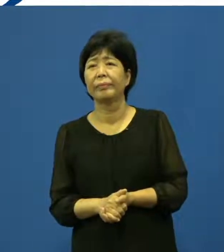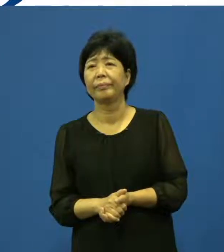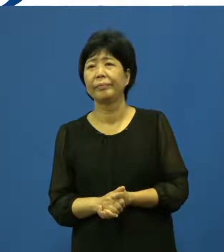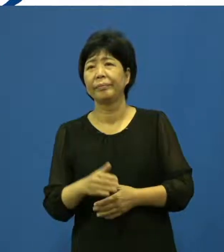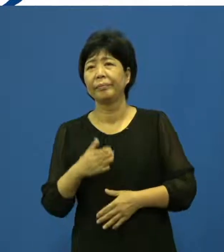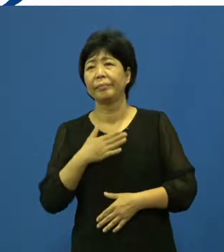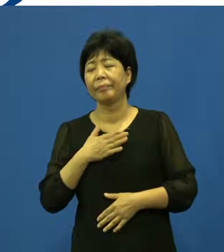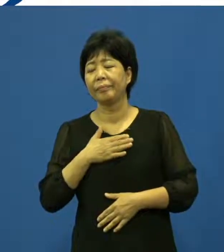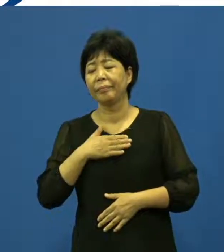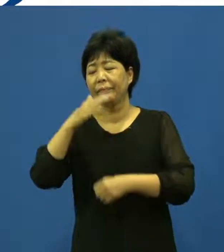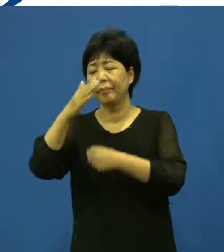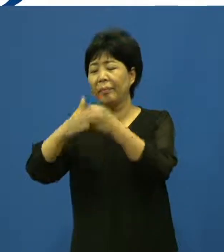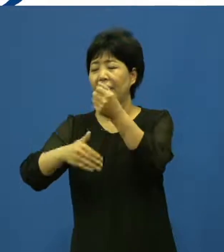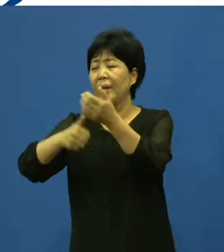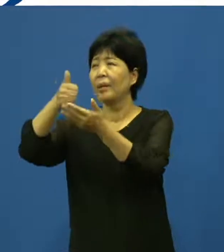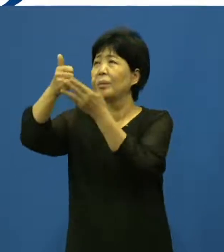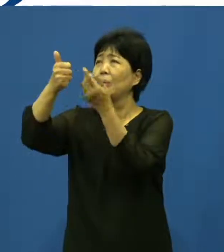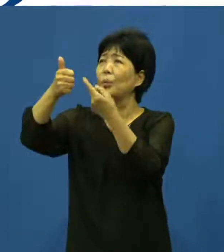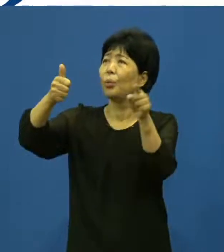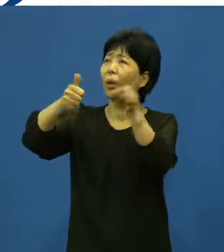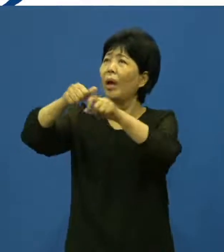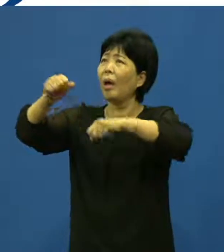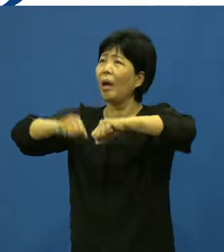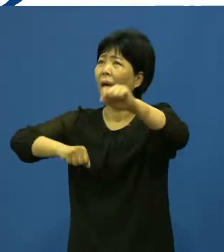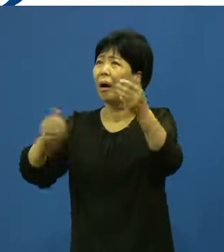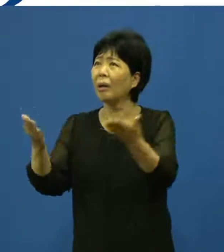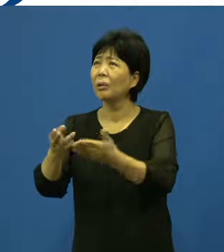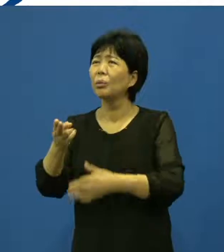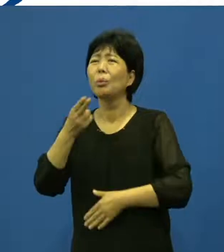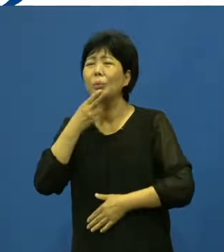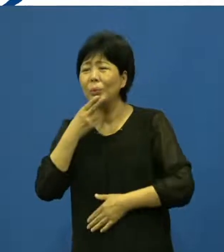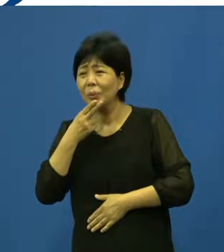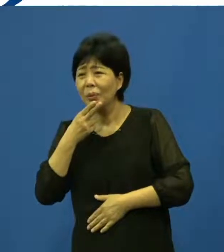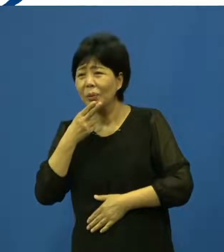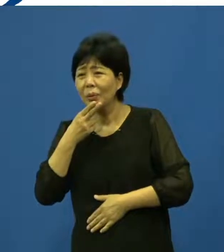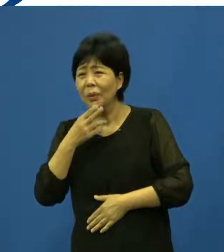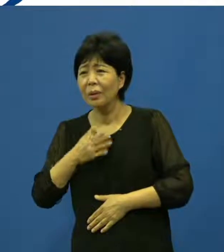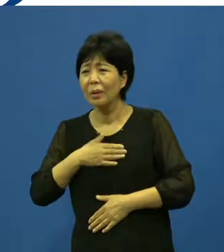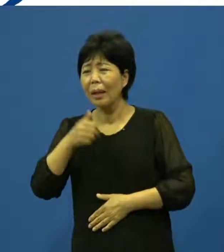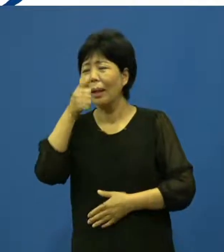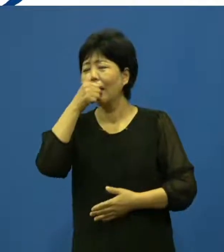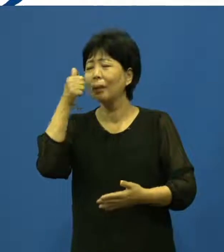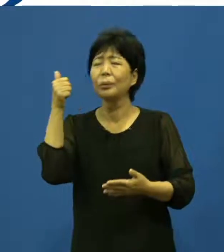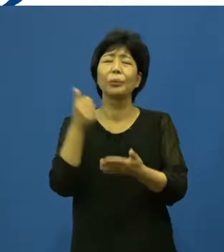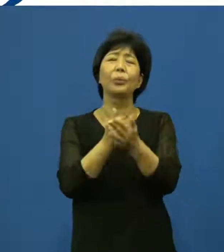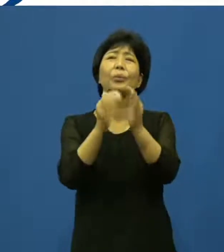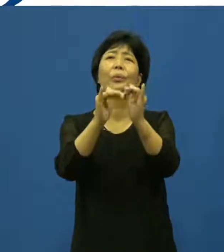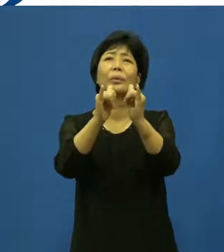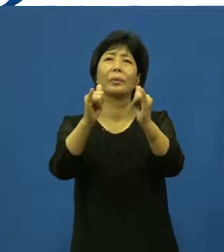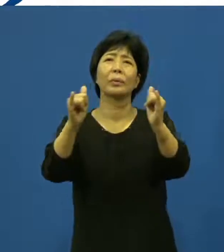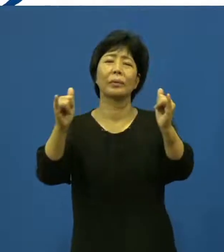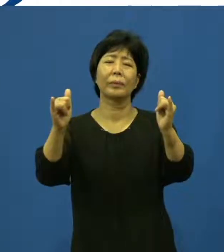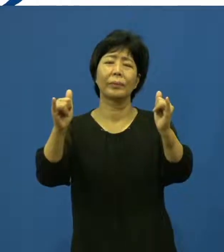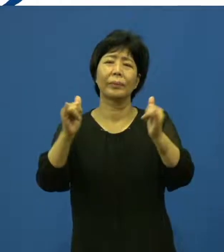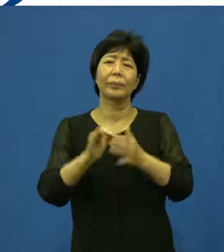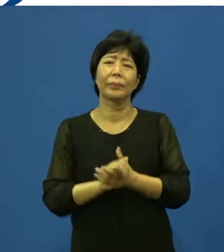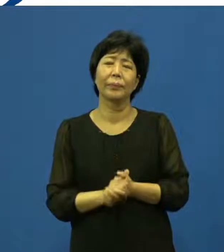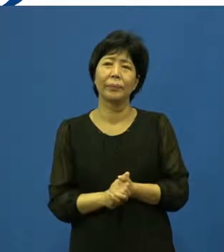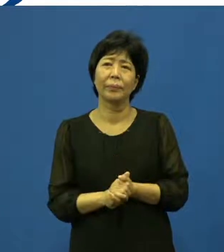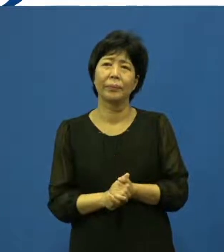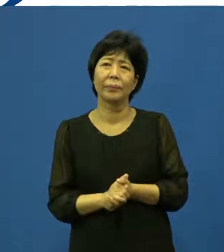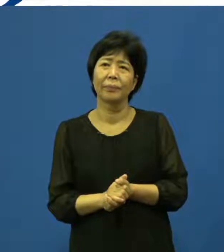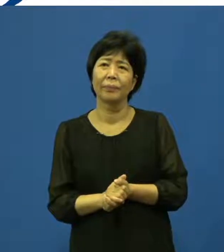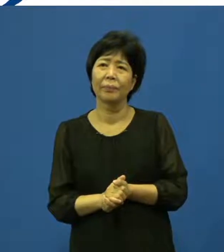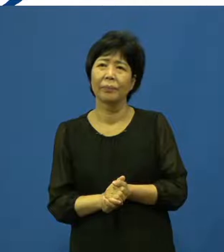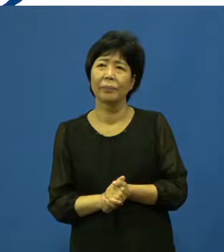내가 하나님을 위해 한 것이 무엇이 있길래 한 것이 있다면 죄밖에 지은 게 없는데.